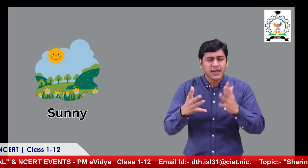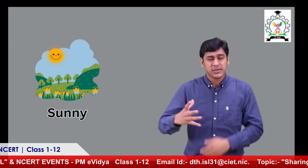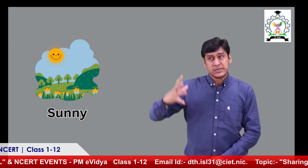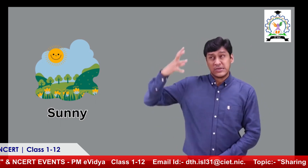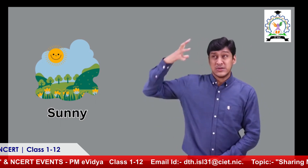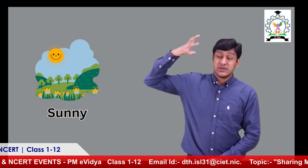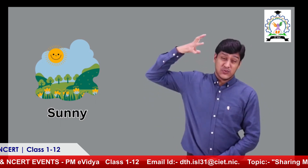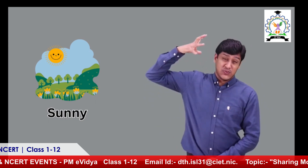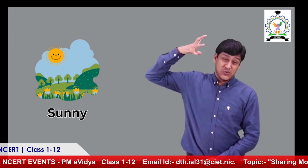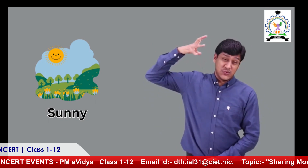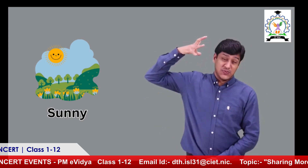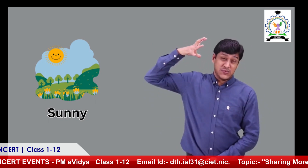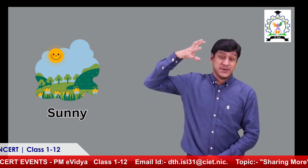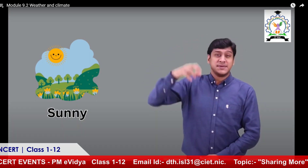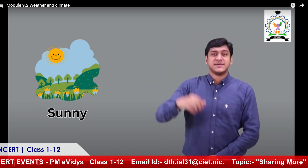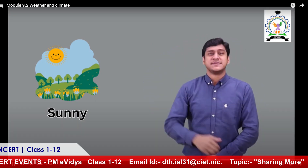गर्मी,